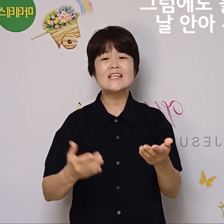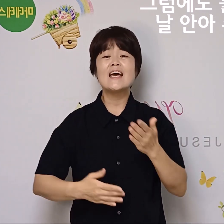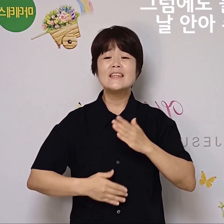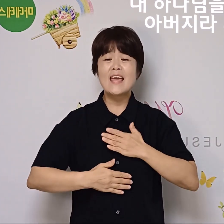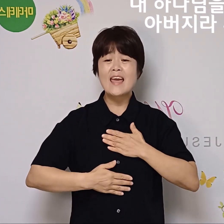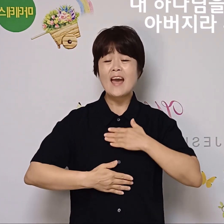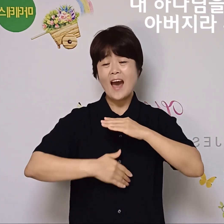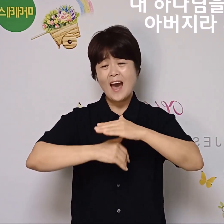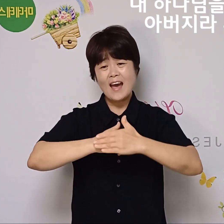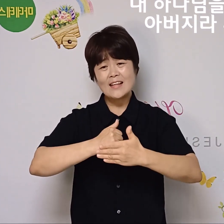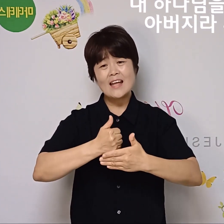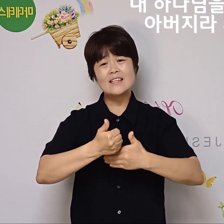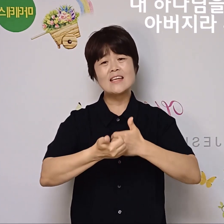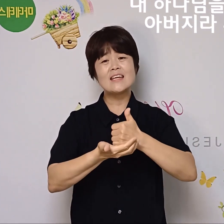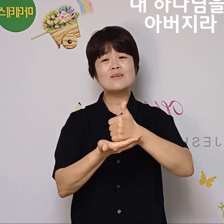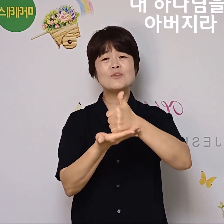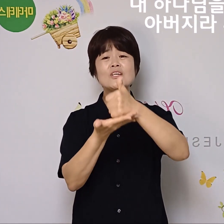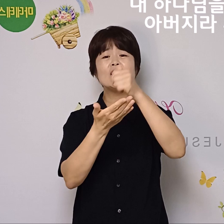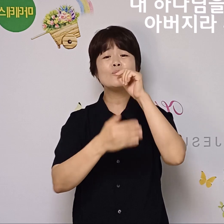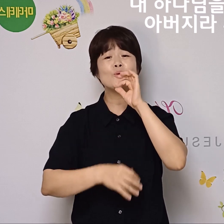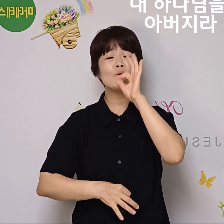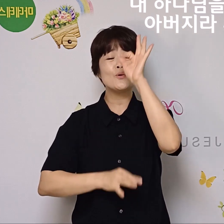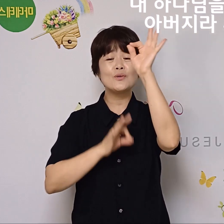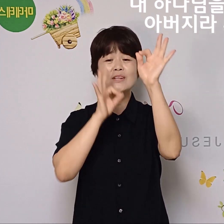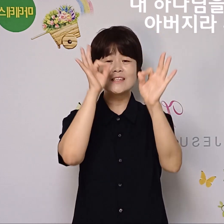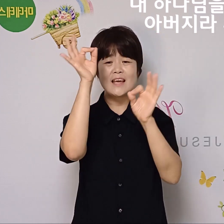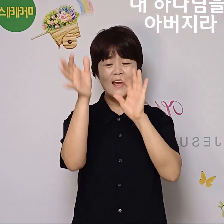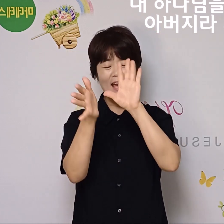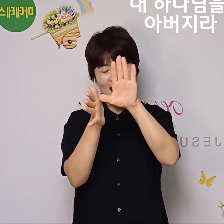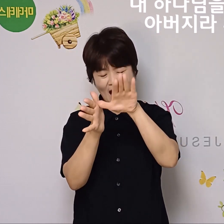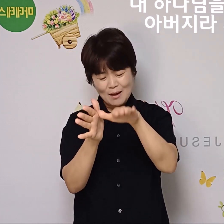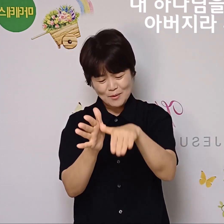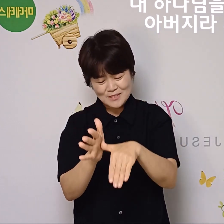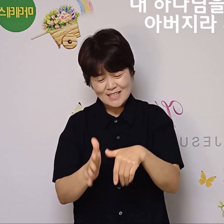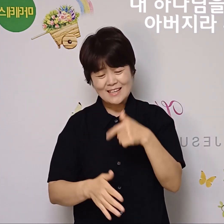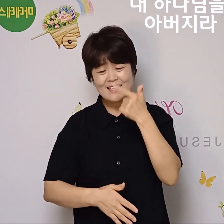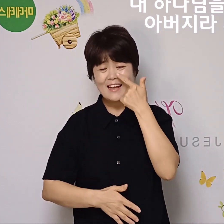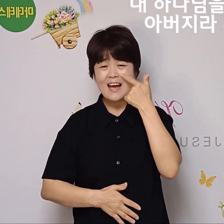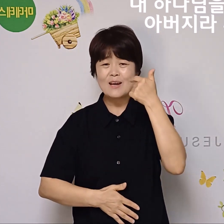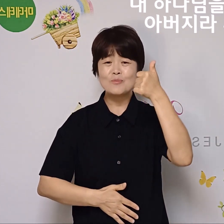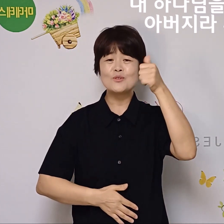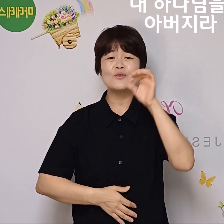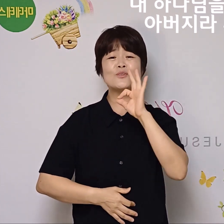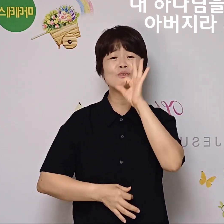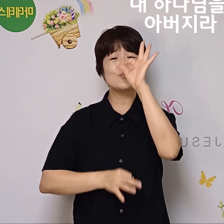안아주시는 내 하나님을 부를 때 아버지라 부르죠.